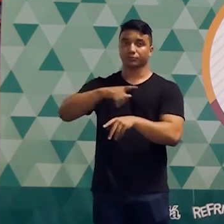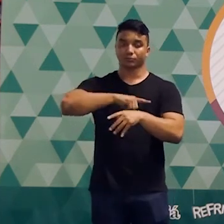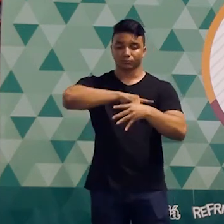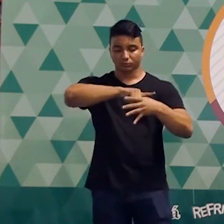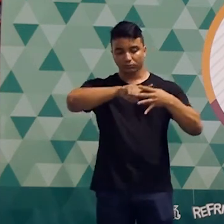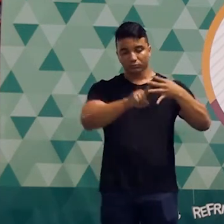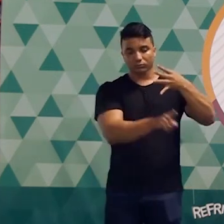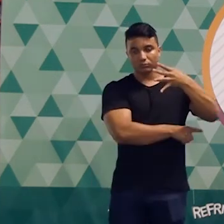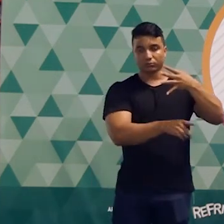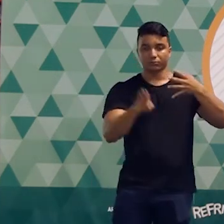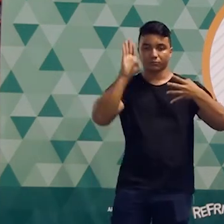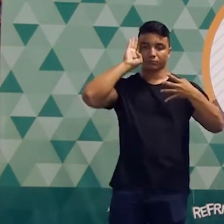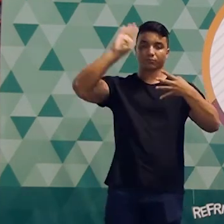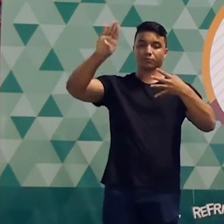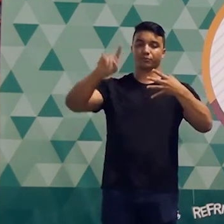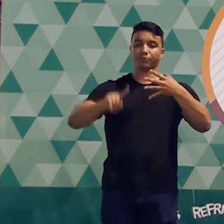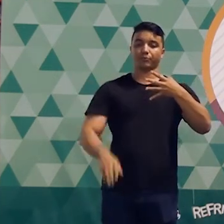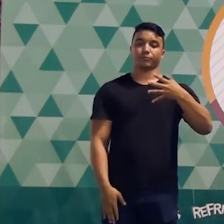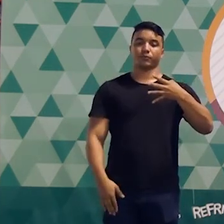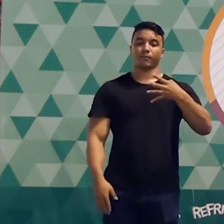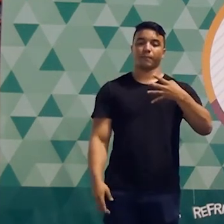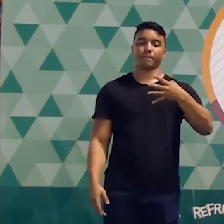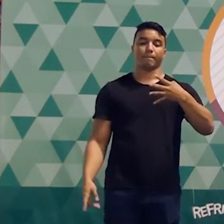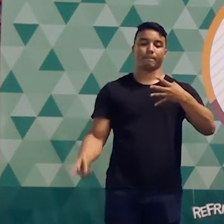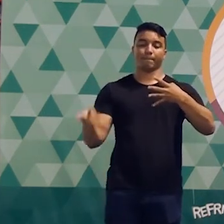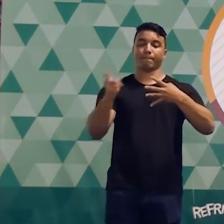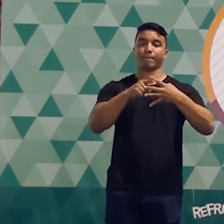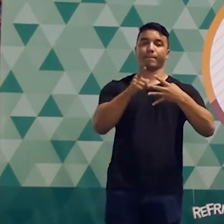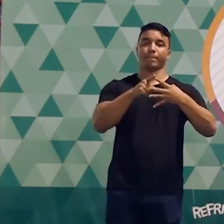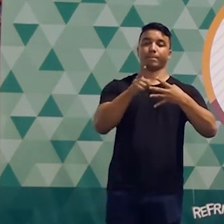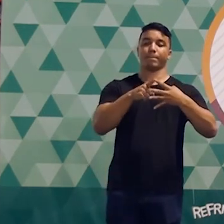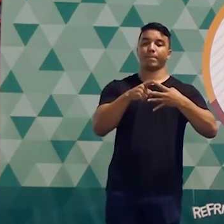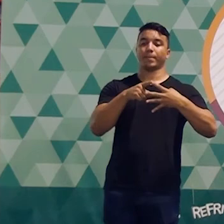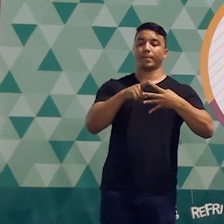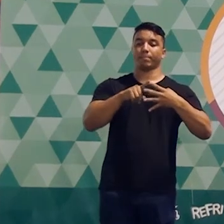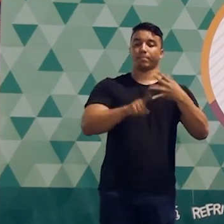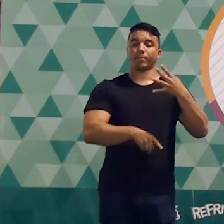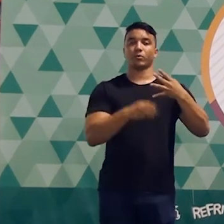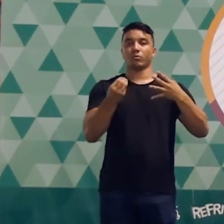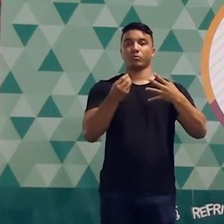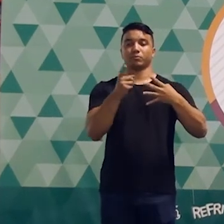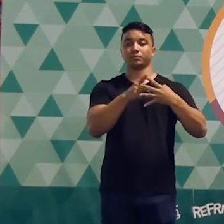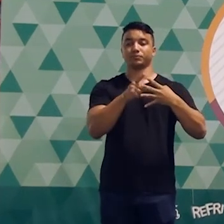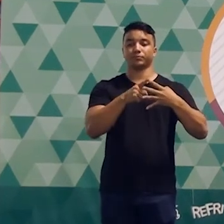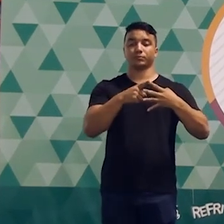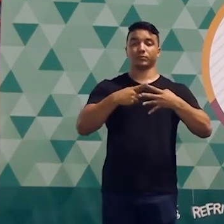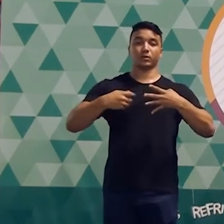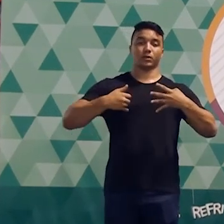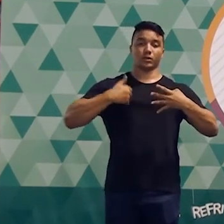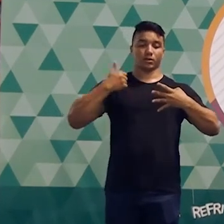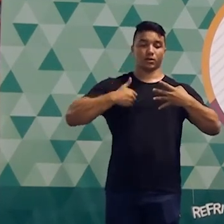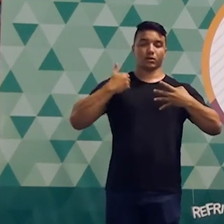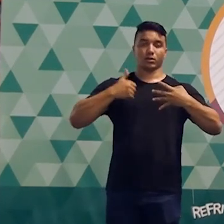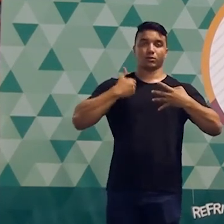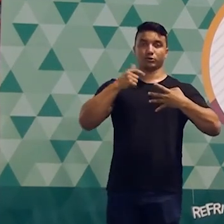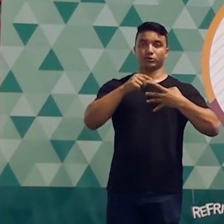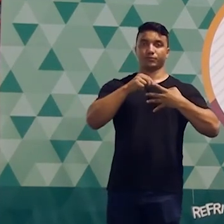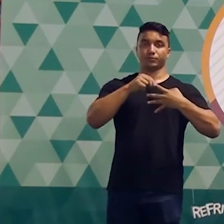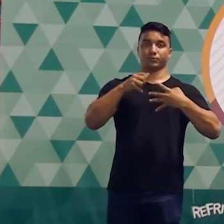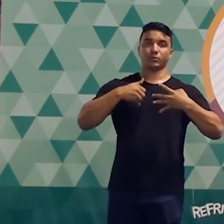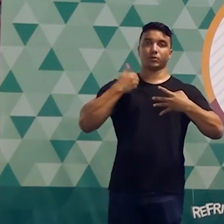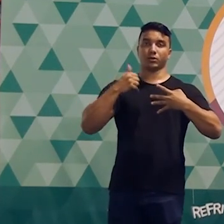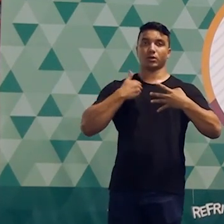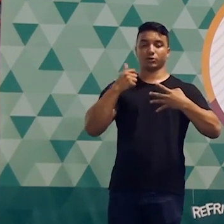4 ideias principais. Eu vou apresentar 3 que eu considero mais importantes para que vocês possam ver. A primeira é a divisão por